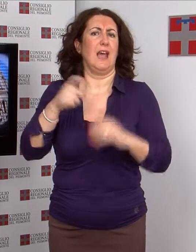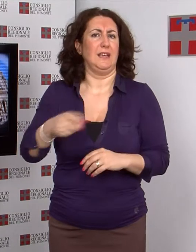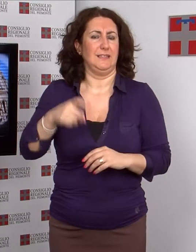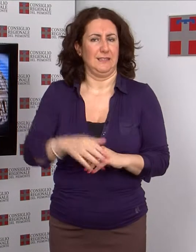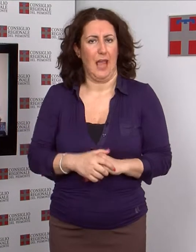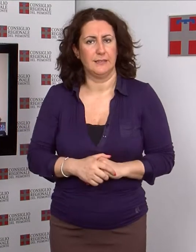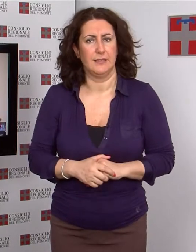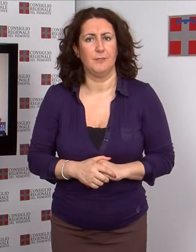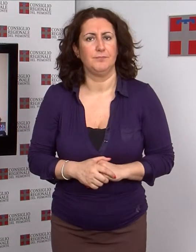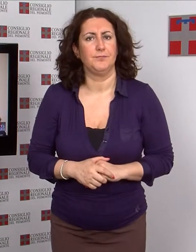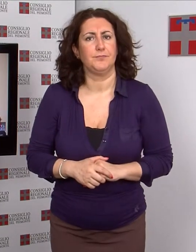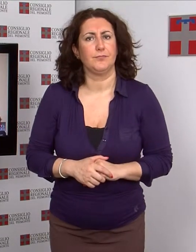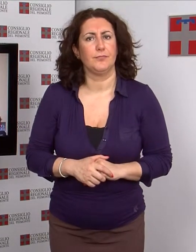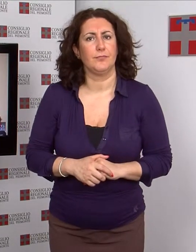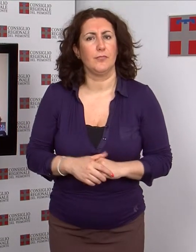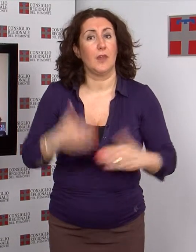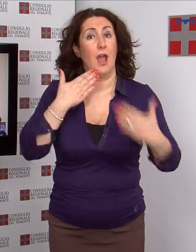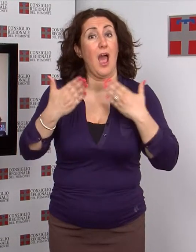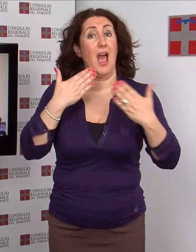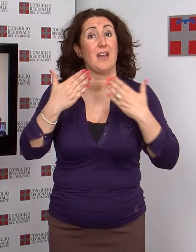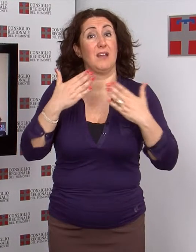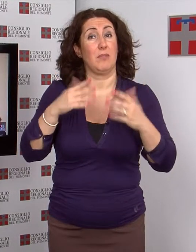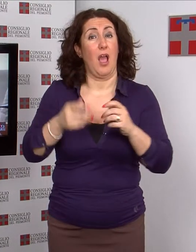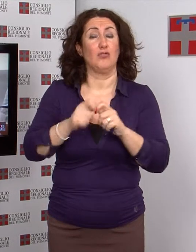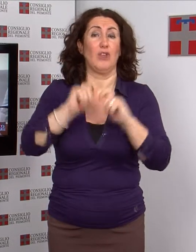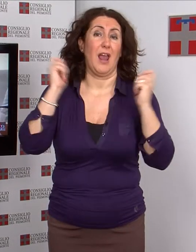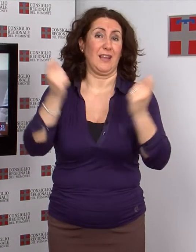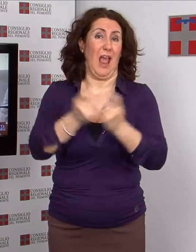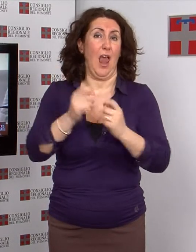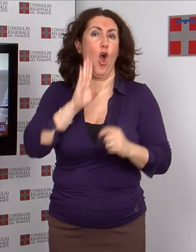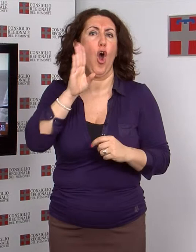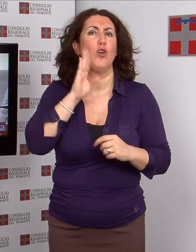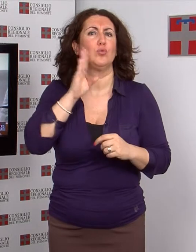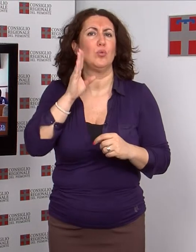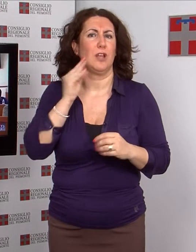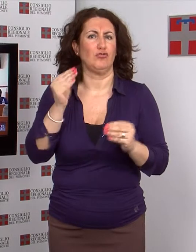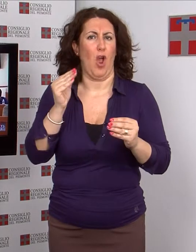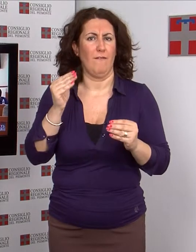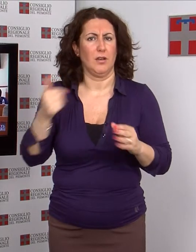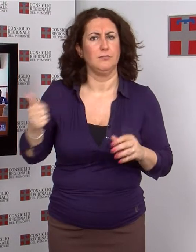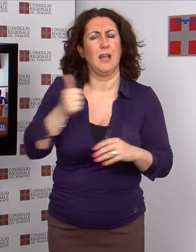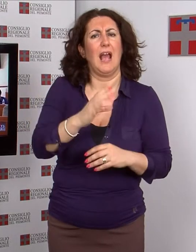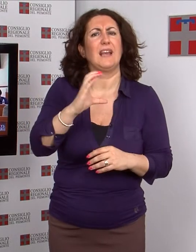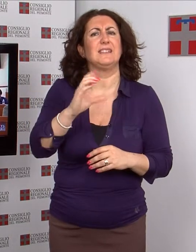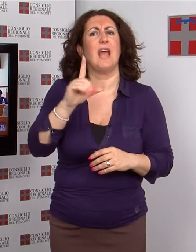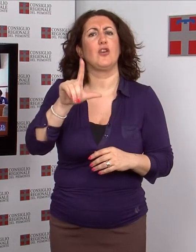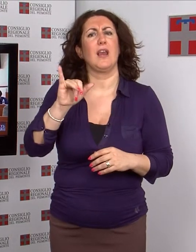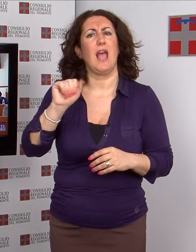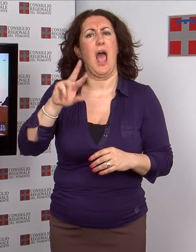giovani nell'assemblea generale della consulta dei giovani è stato eletto Cristiano Liardo come componente dell'ufficio di presidenza in